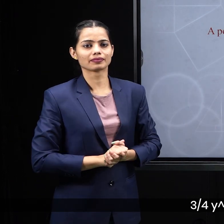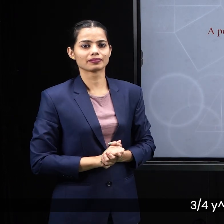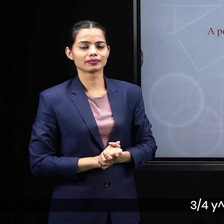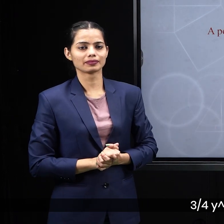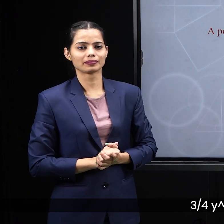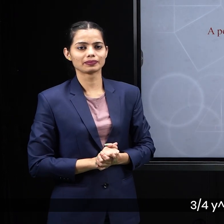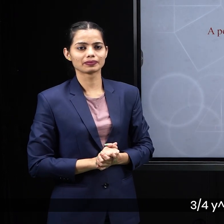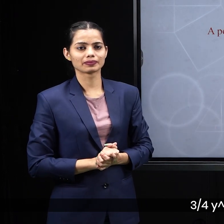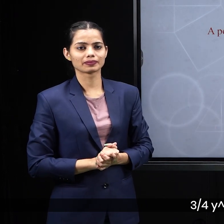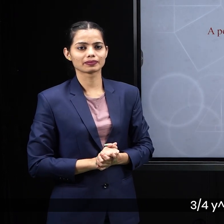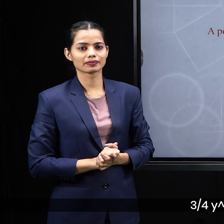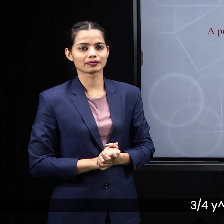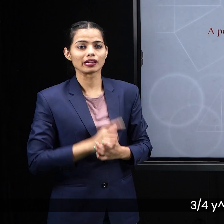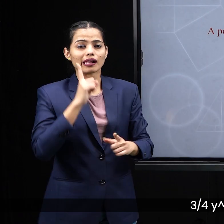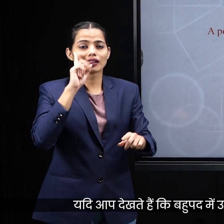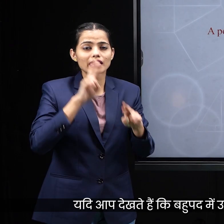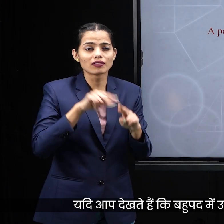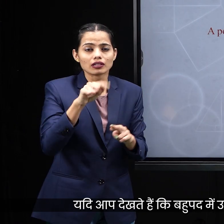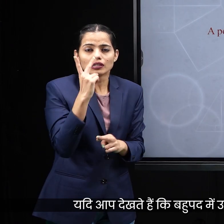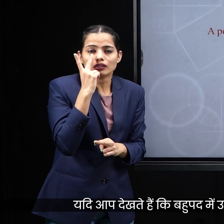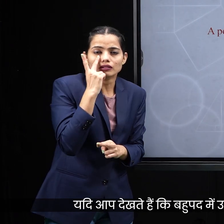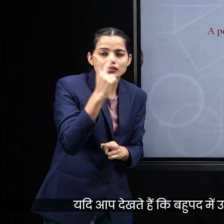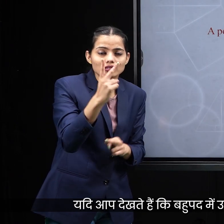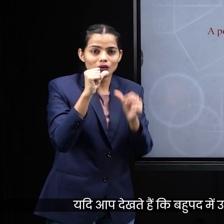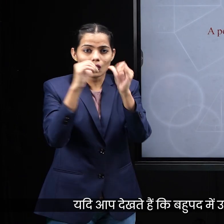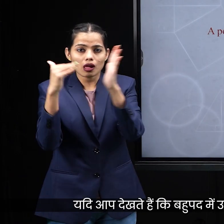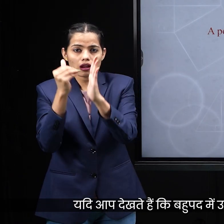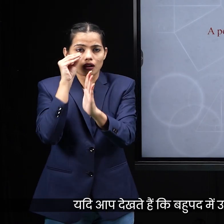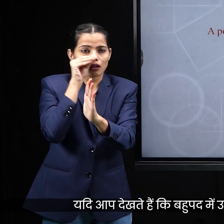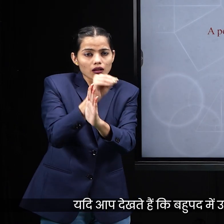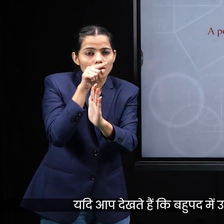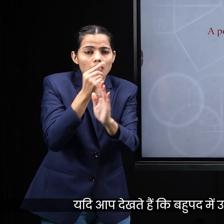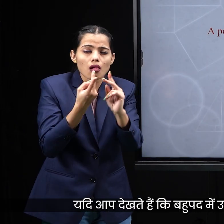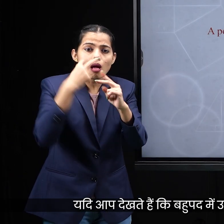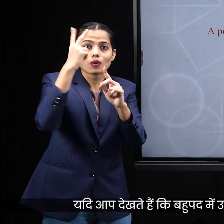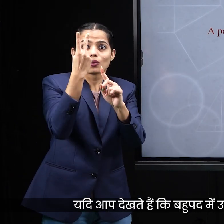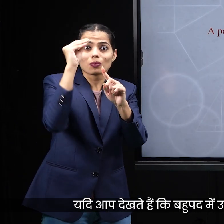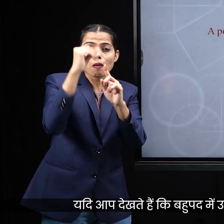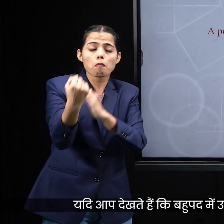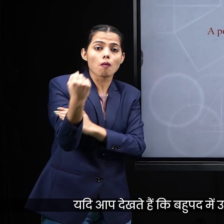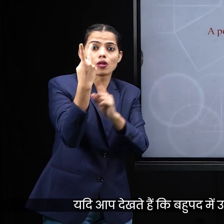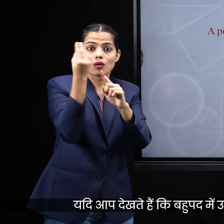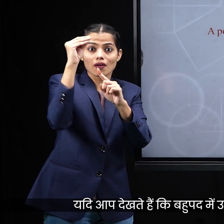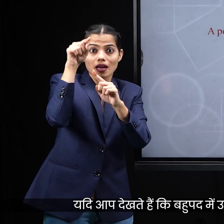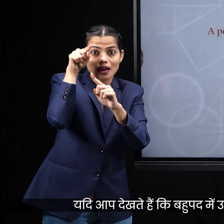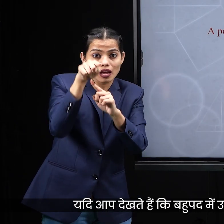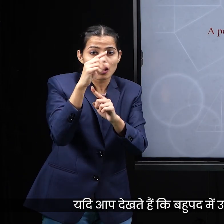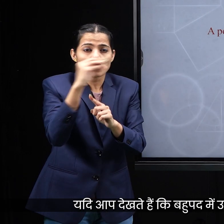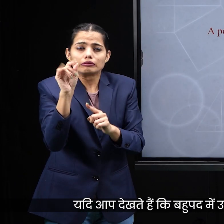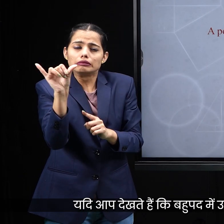-4x² द्विघात बहुपद है। यदि आप देखते हैं कि बहुपद में उच्चतम शक्ति 2 है और आयताकार